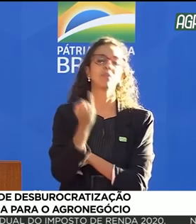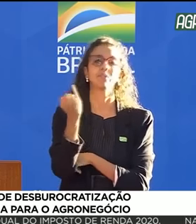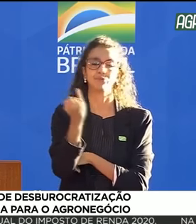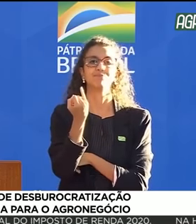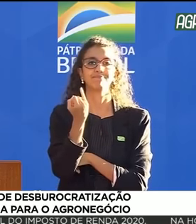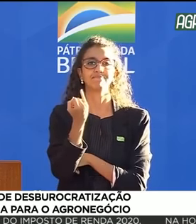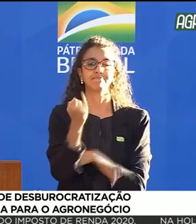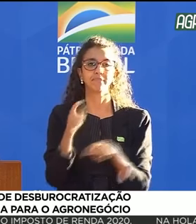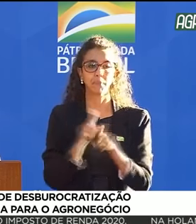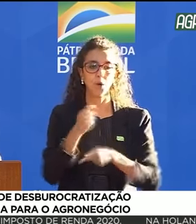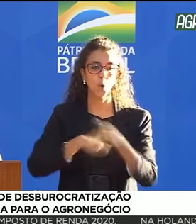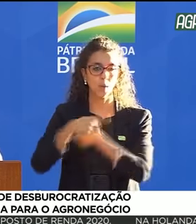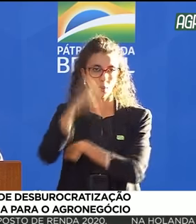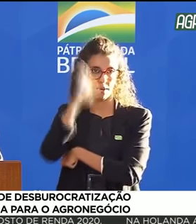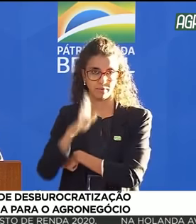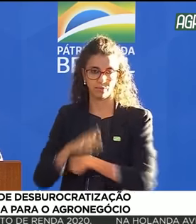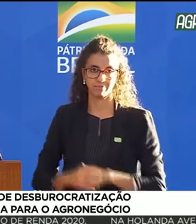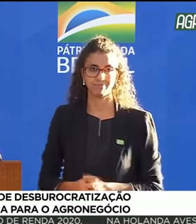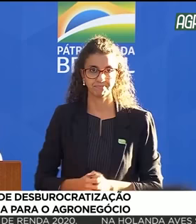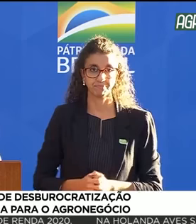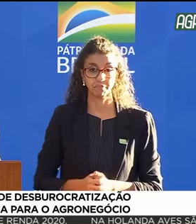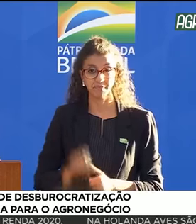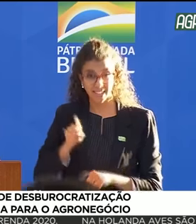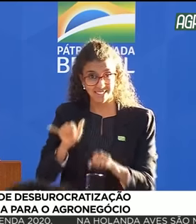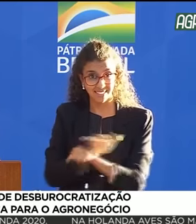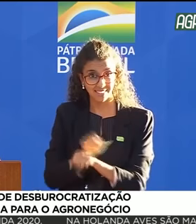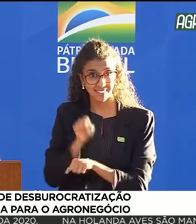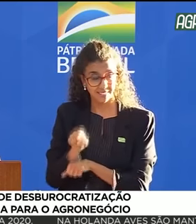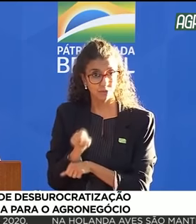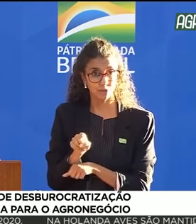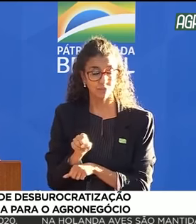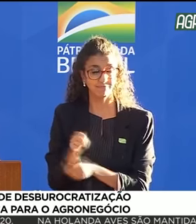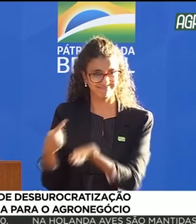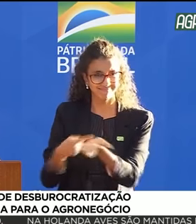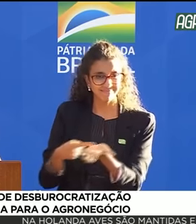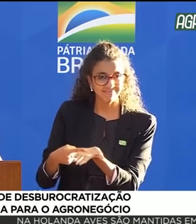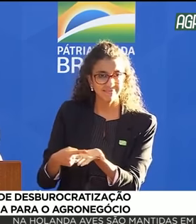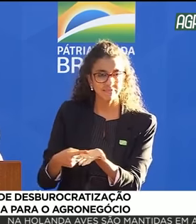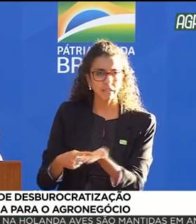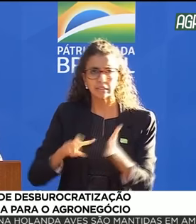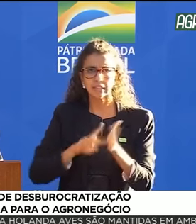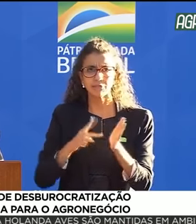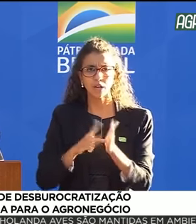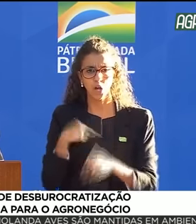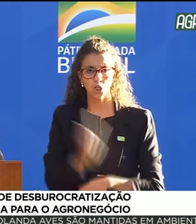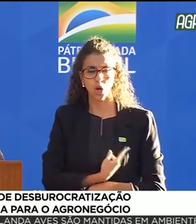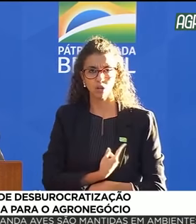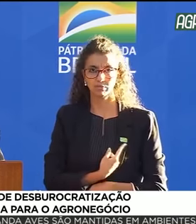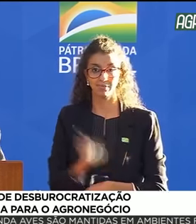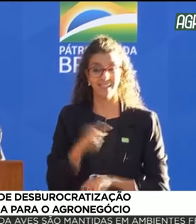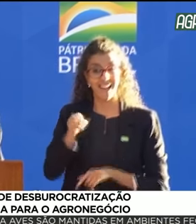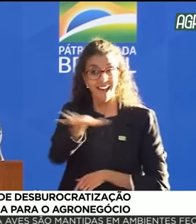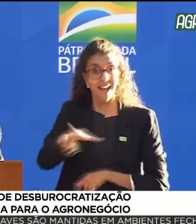fundamentais para a nossa economia. Só com essa medida, senhor presidente, nós vamos economizar, nós não, né? O setor do